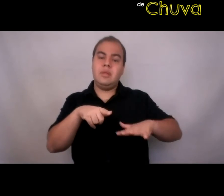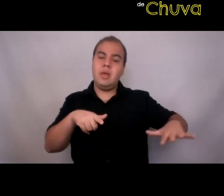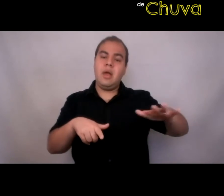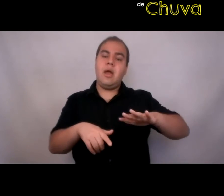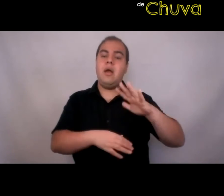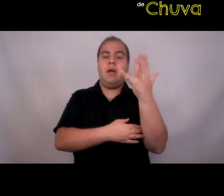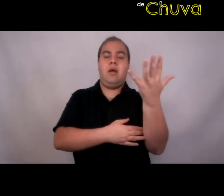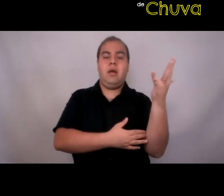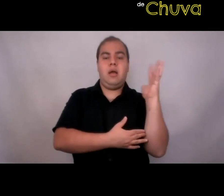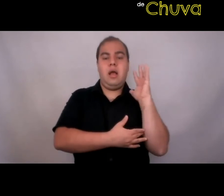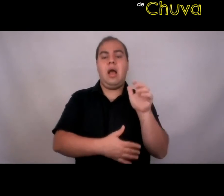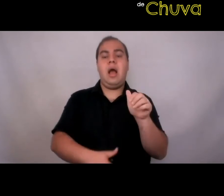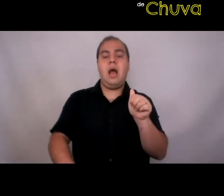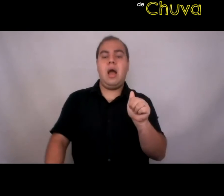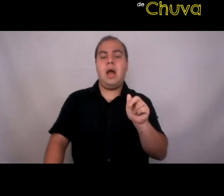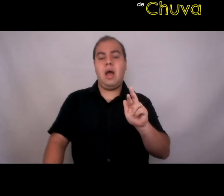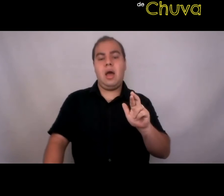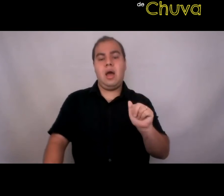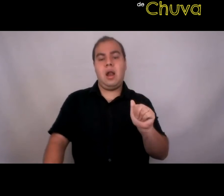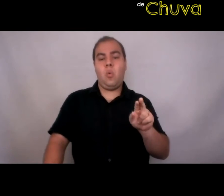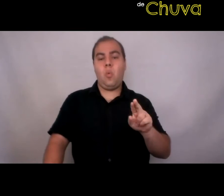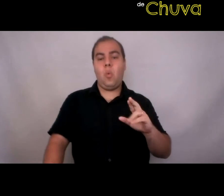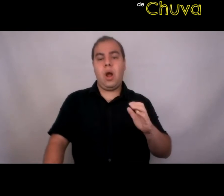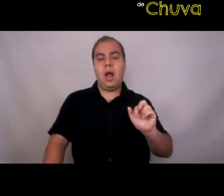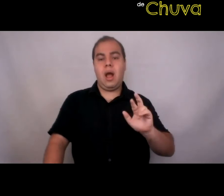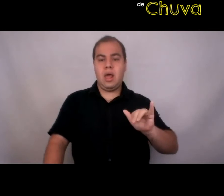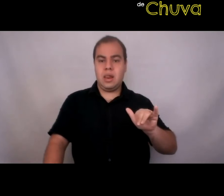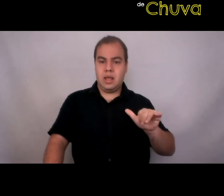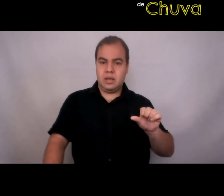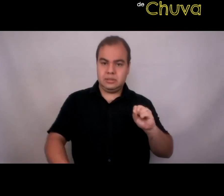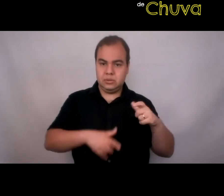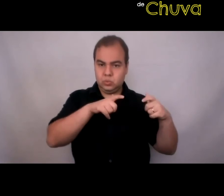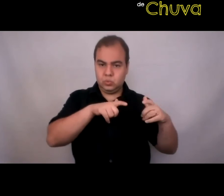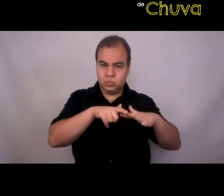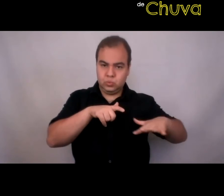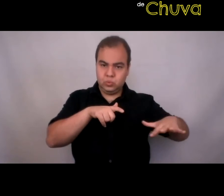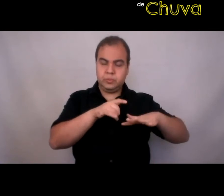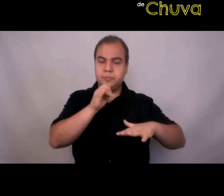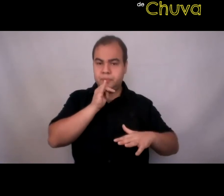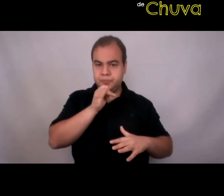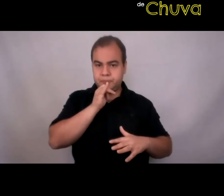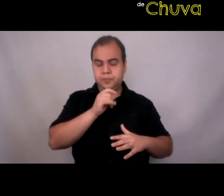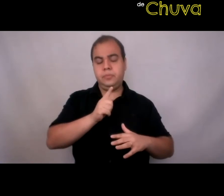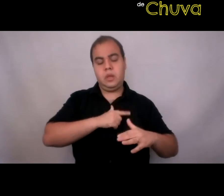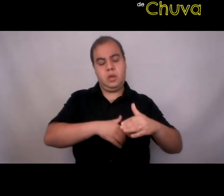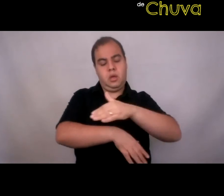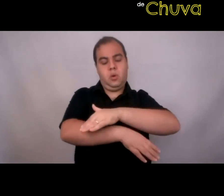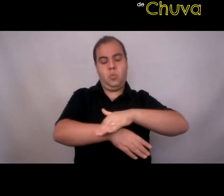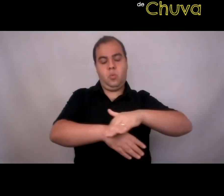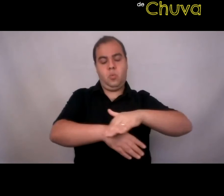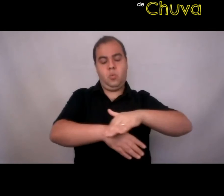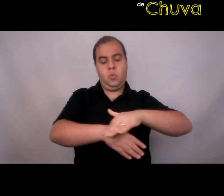prática, que é o fato de, como está conectado numa sarjeta, uma